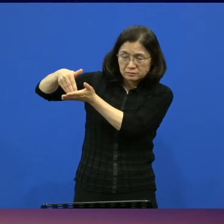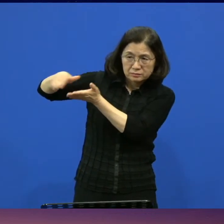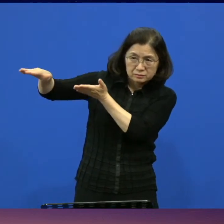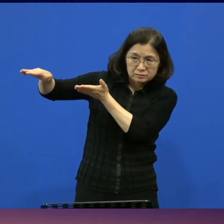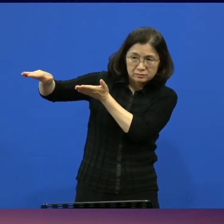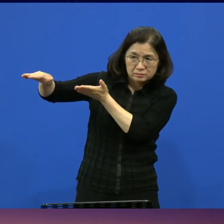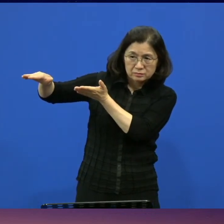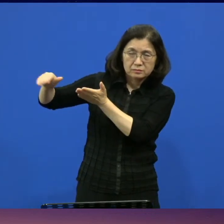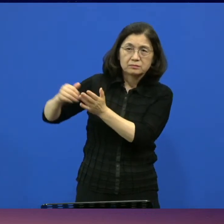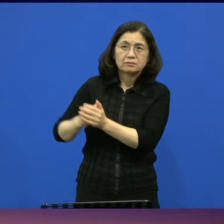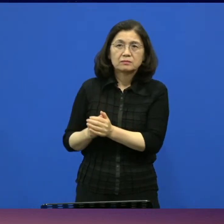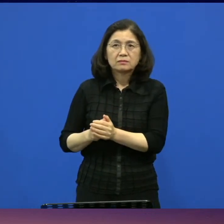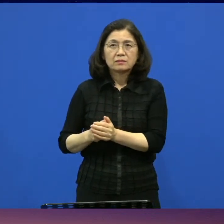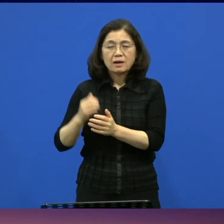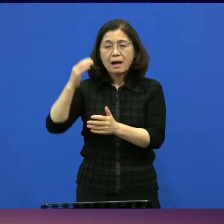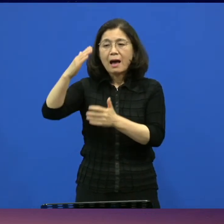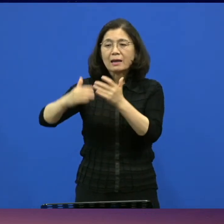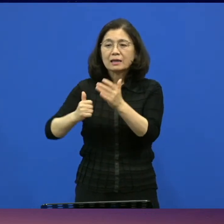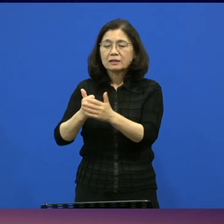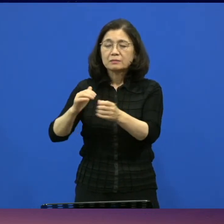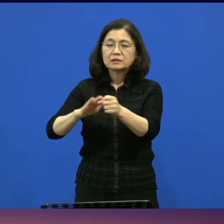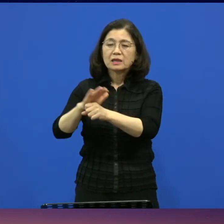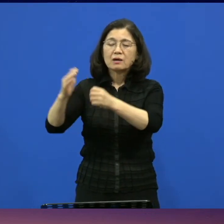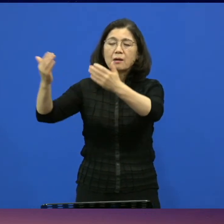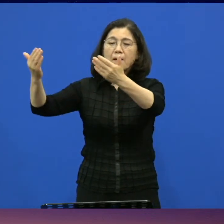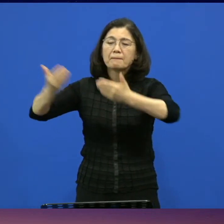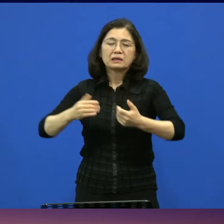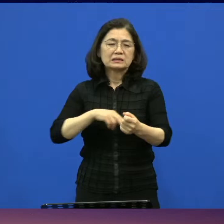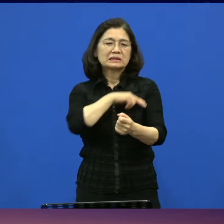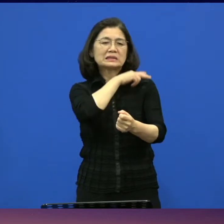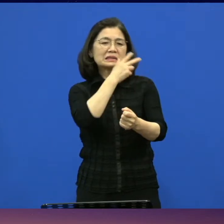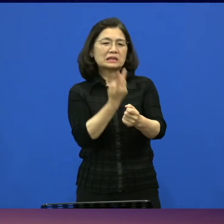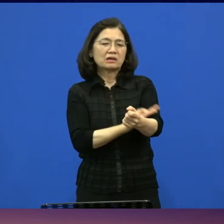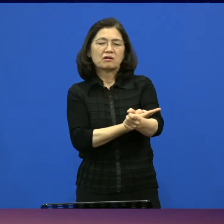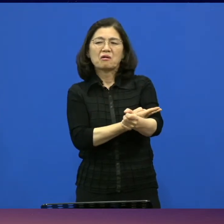나는 하나님의 사랑을 받을 만한 사람이 못 된다는 거예요.